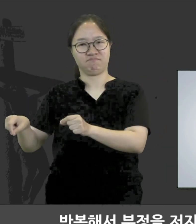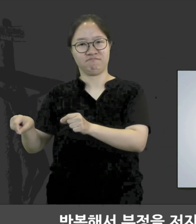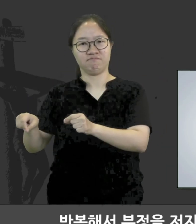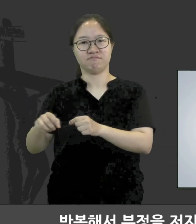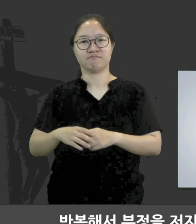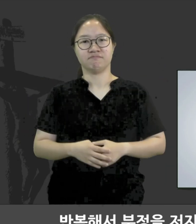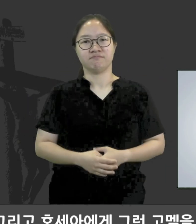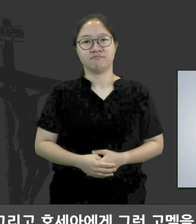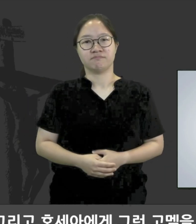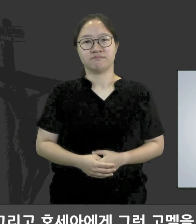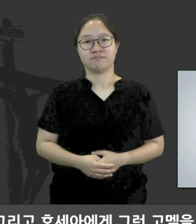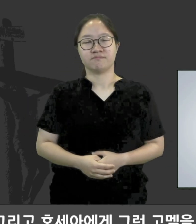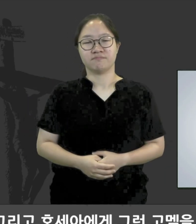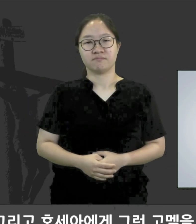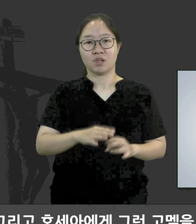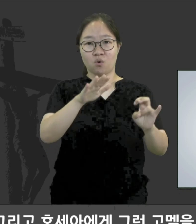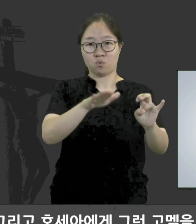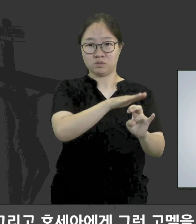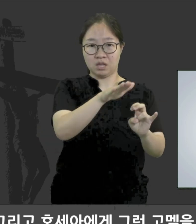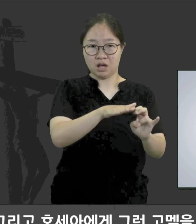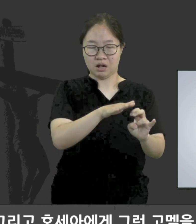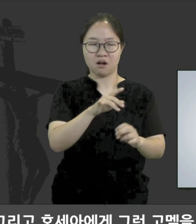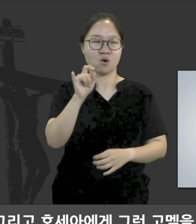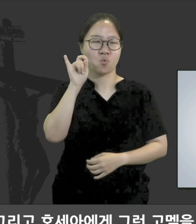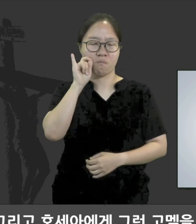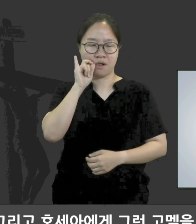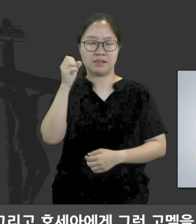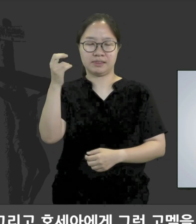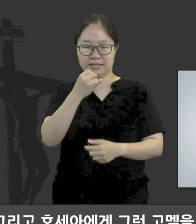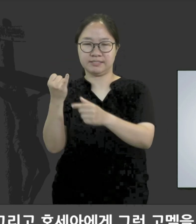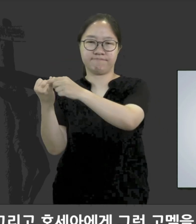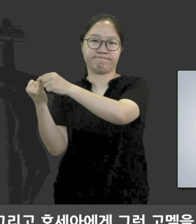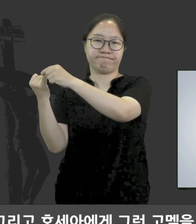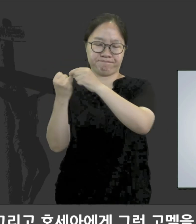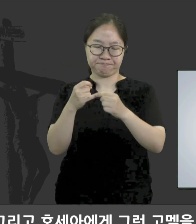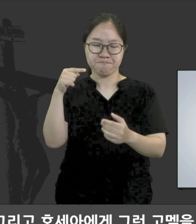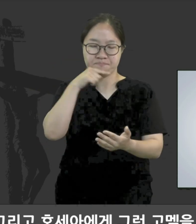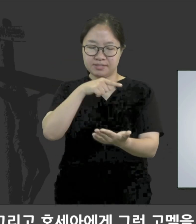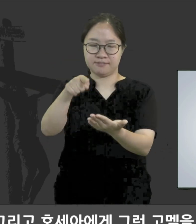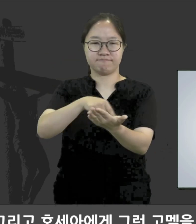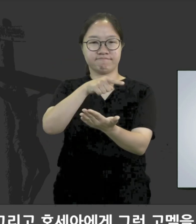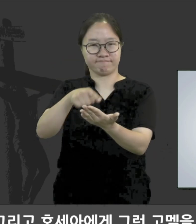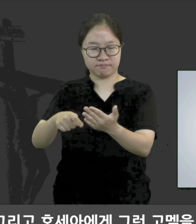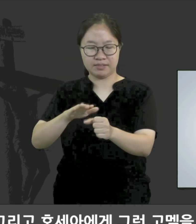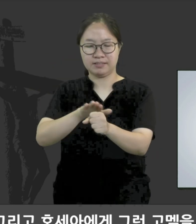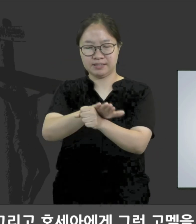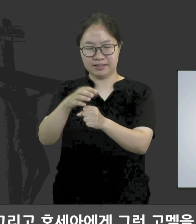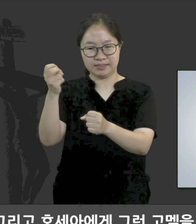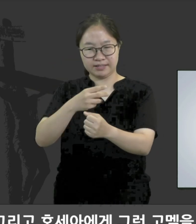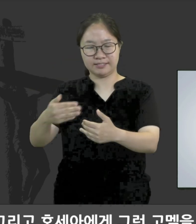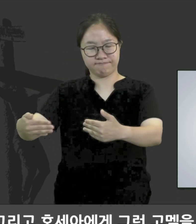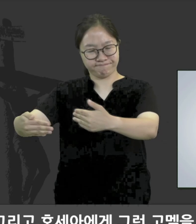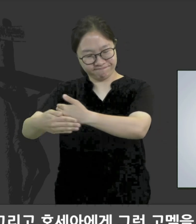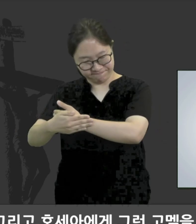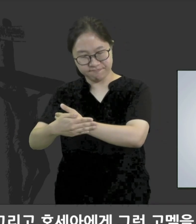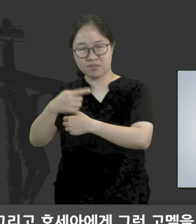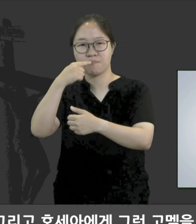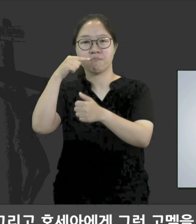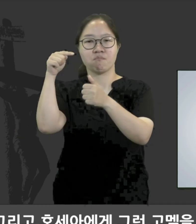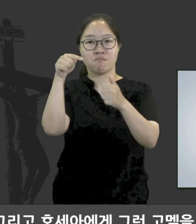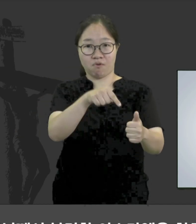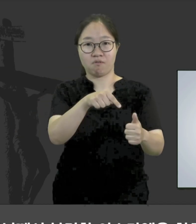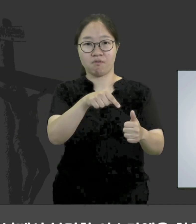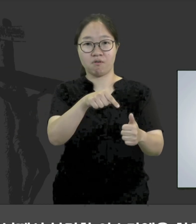비유합니다. 그리고 호세아에게 그런 고멜을 되찾아 빚을 갚아주고 사랑으로 다시 받아주라고 명령하신